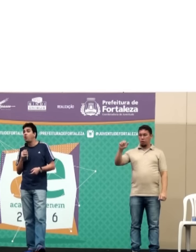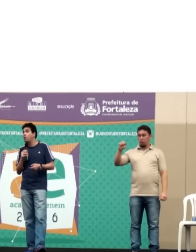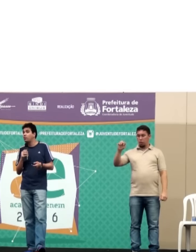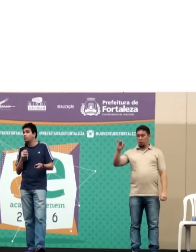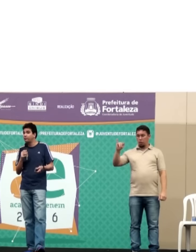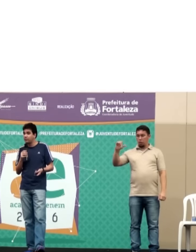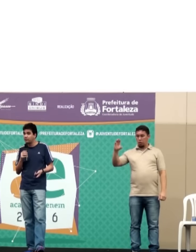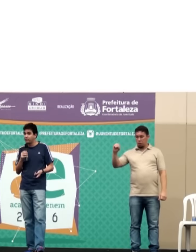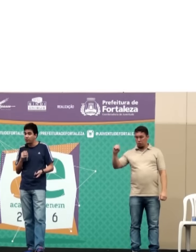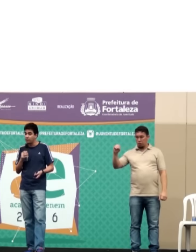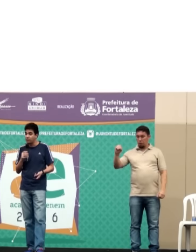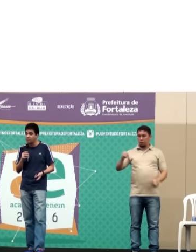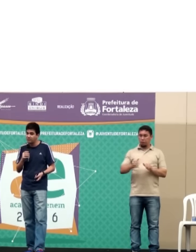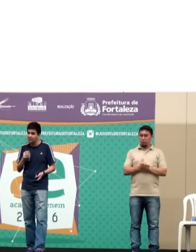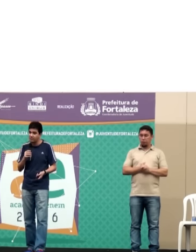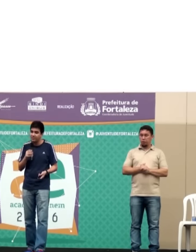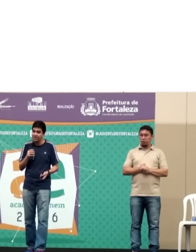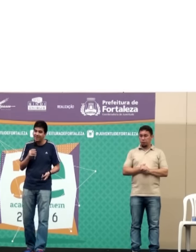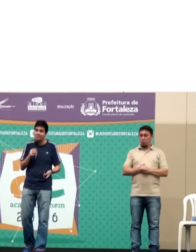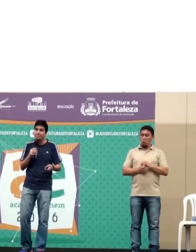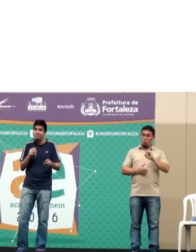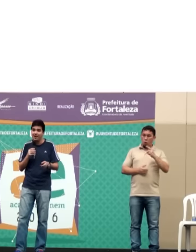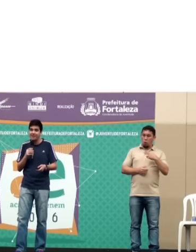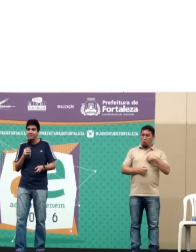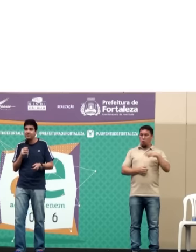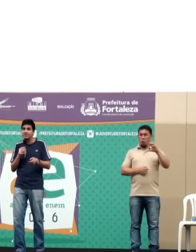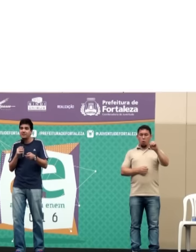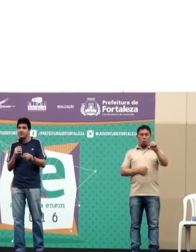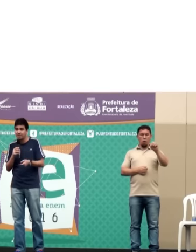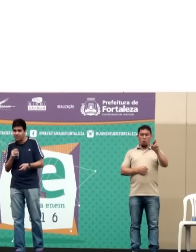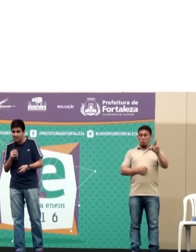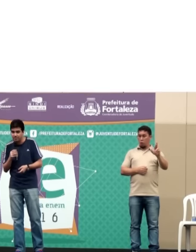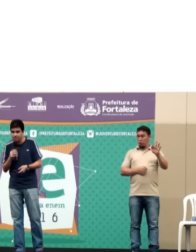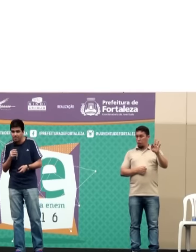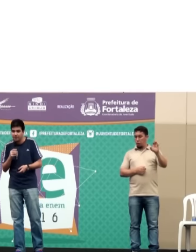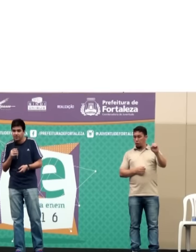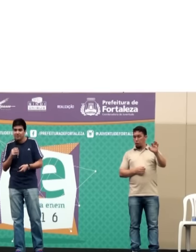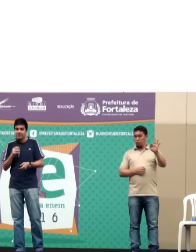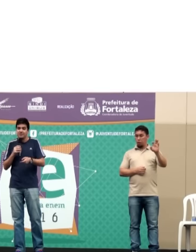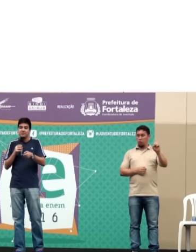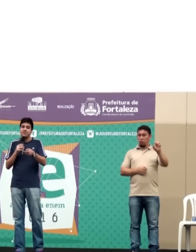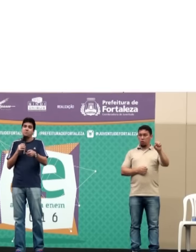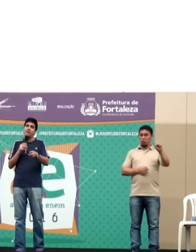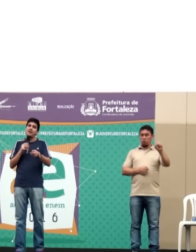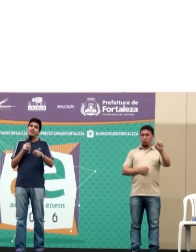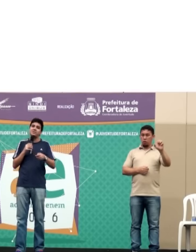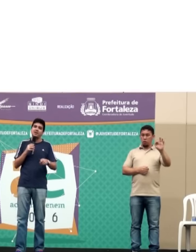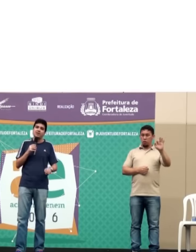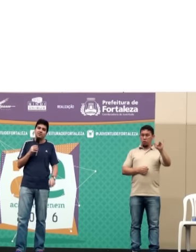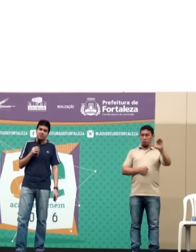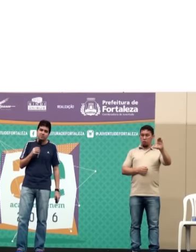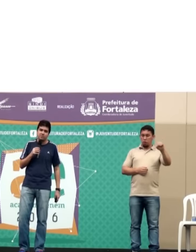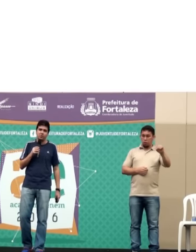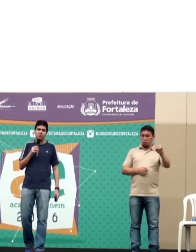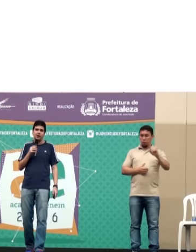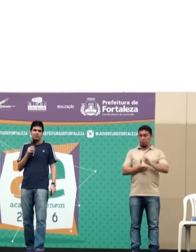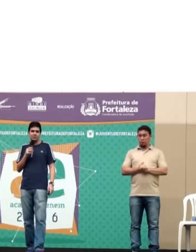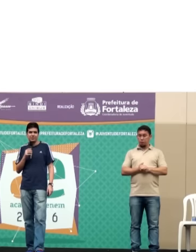ou ácido ortofosfórico, que significa mais hidratado. Se eu pegar